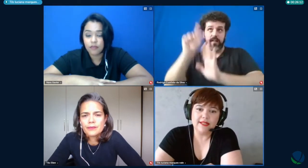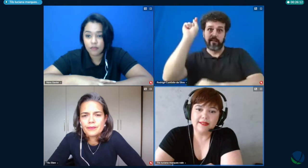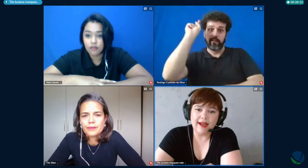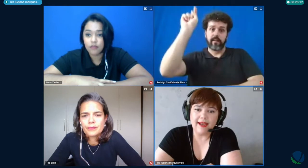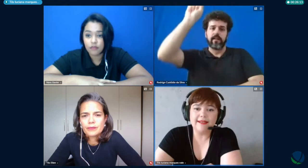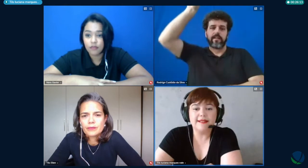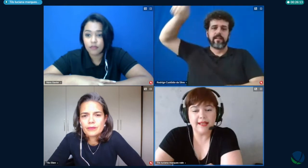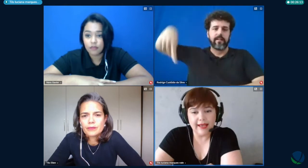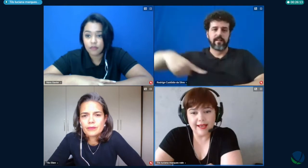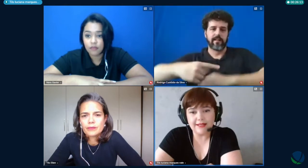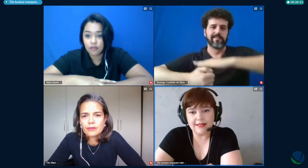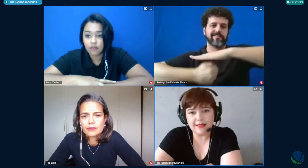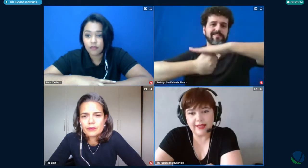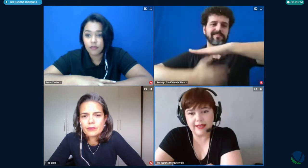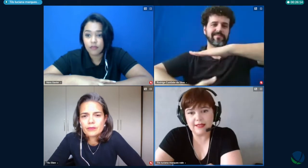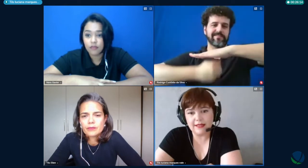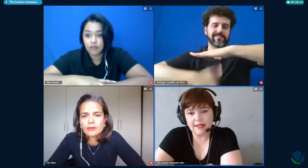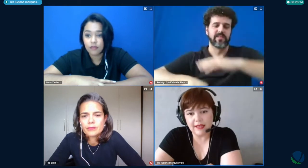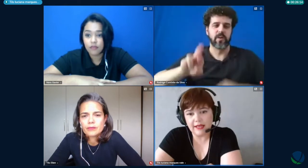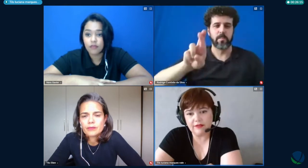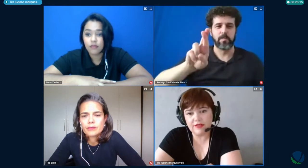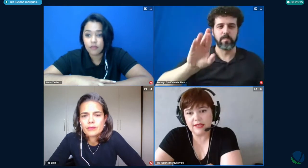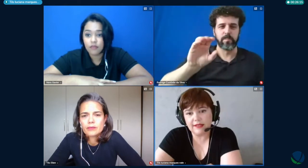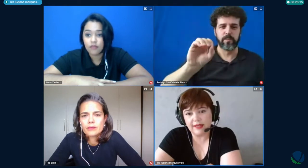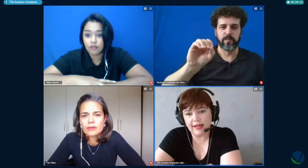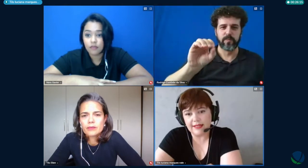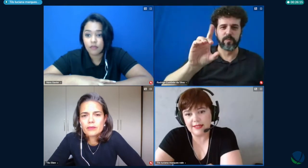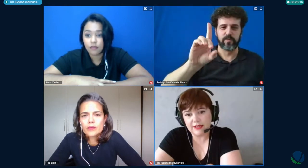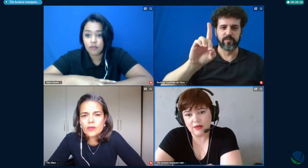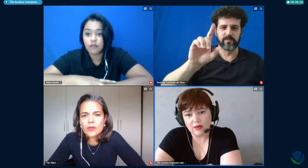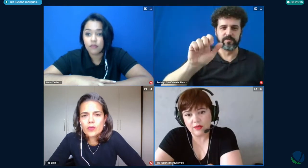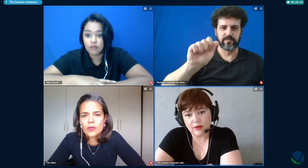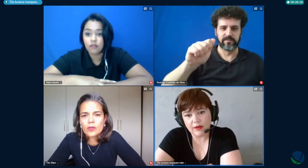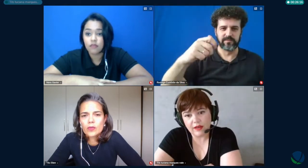Quando você traz essas leis e aí